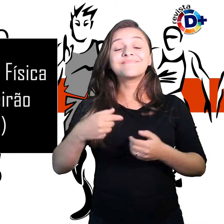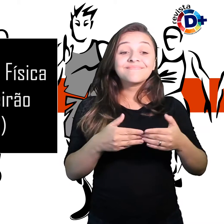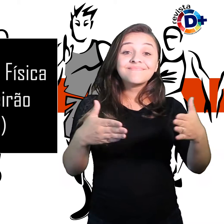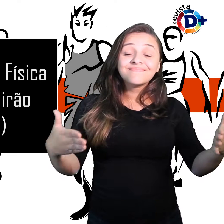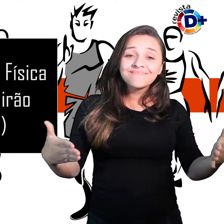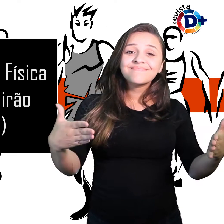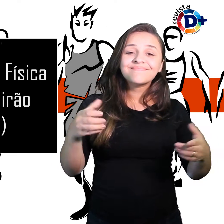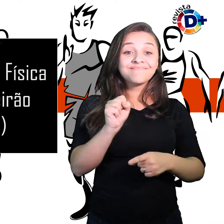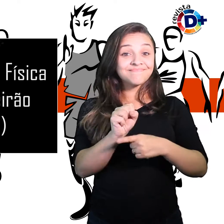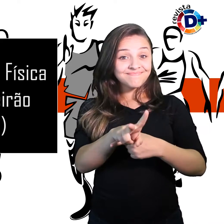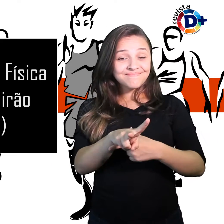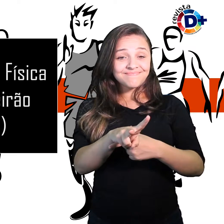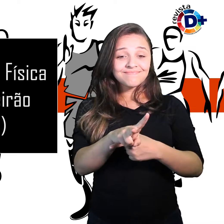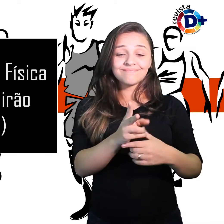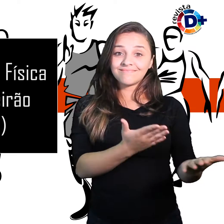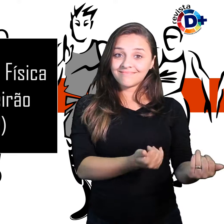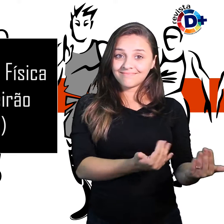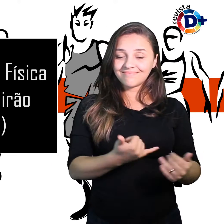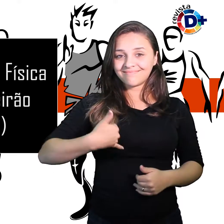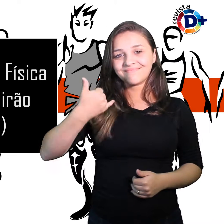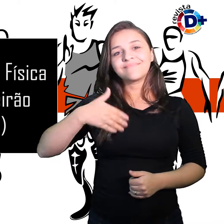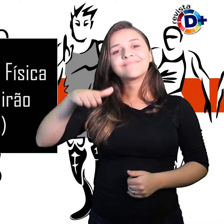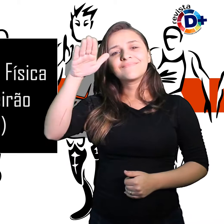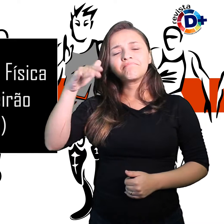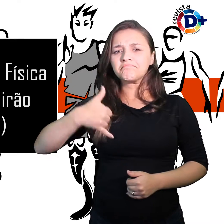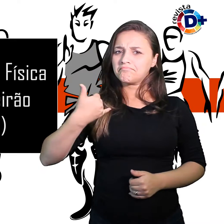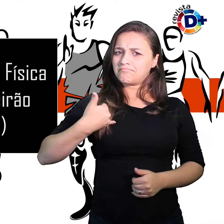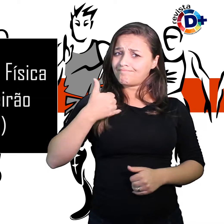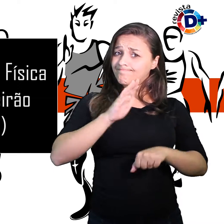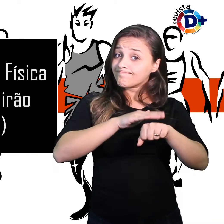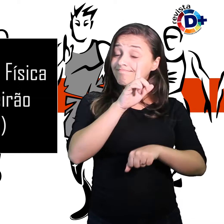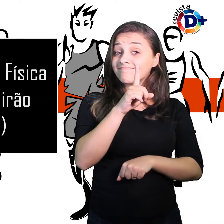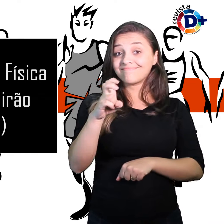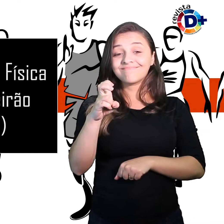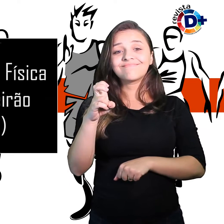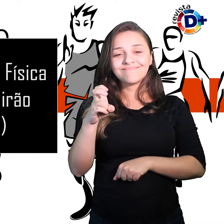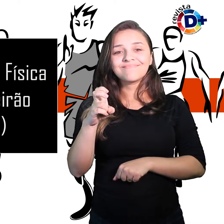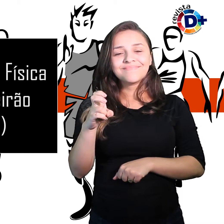e adultos de no mínimo 15 anos tenham o primeiro contato com o esporte